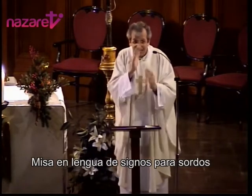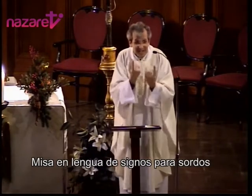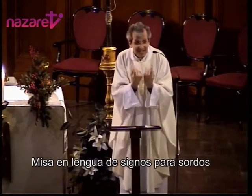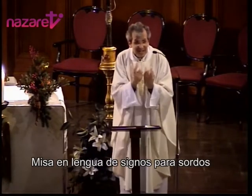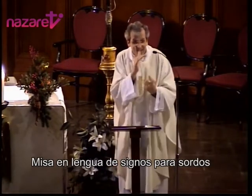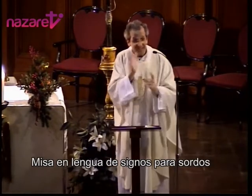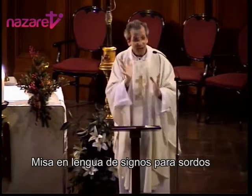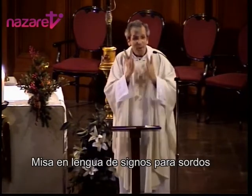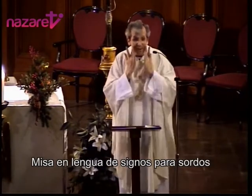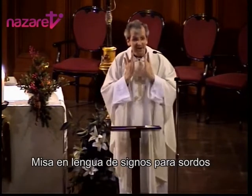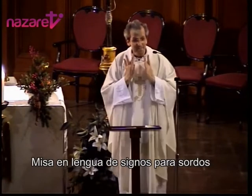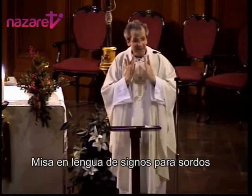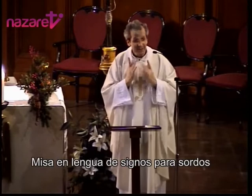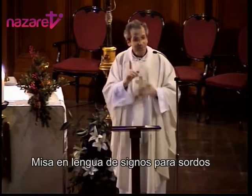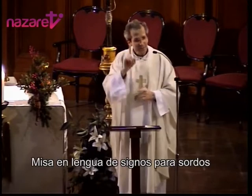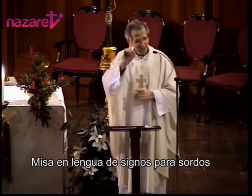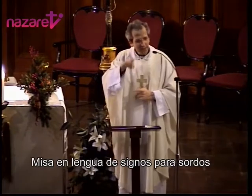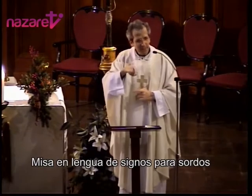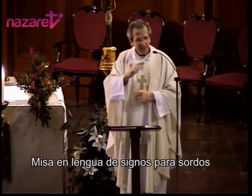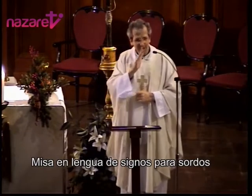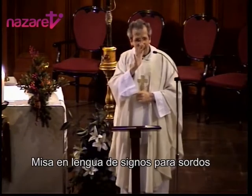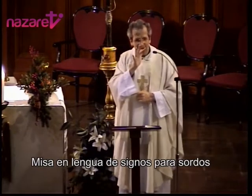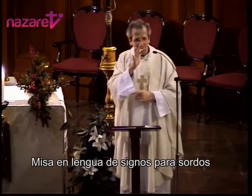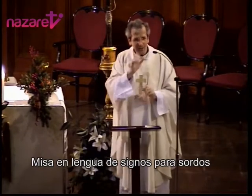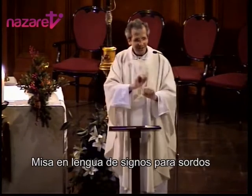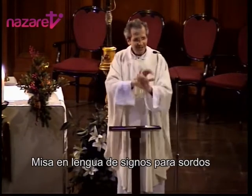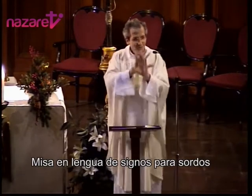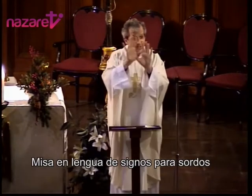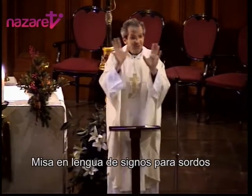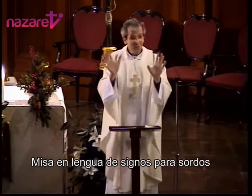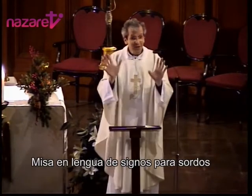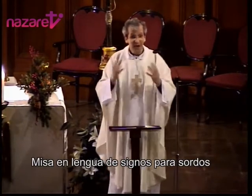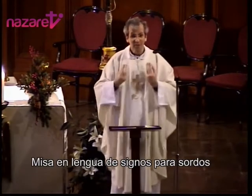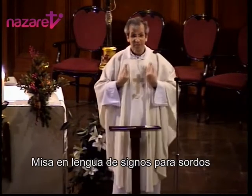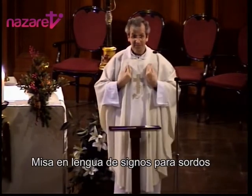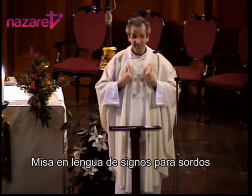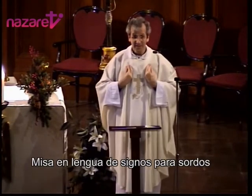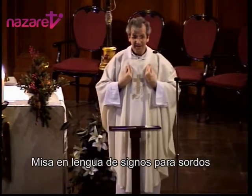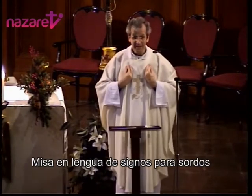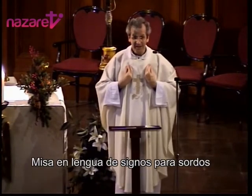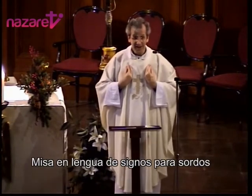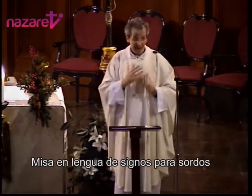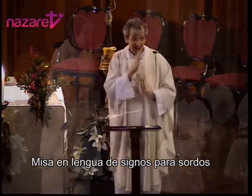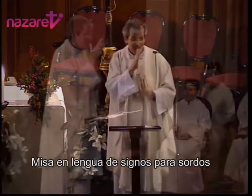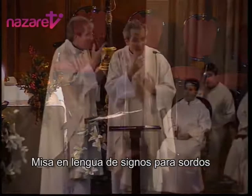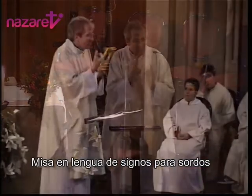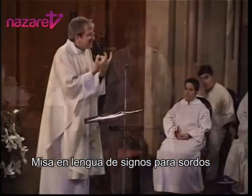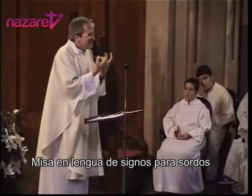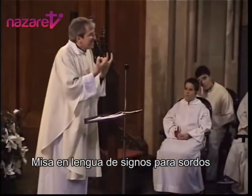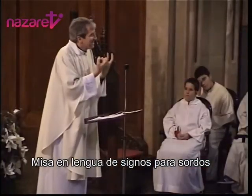se necesita el agua para limpiar. Y también el agua es un signo muy claro de vida. El agua es